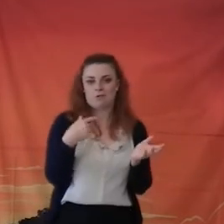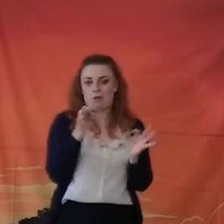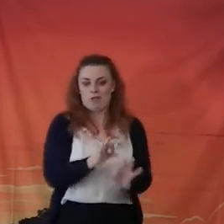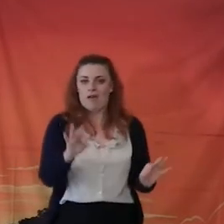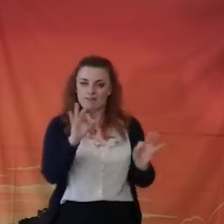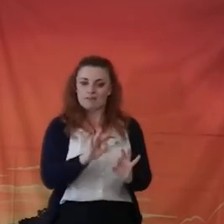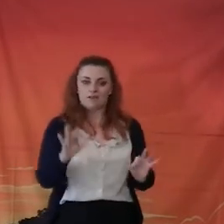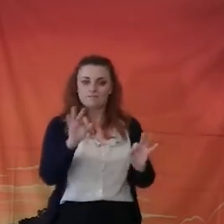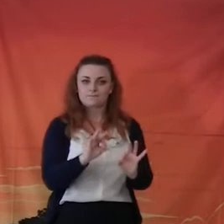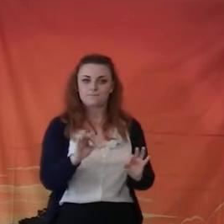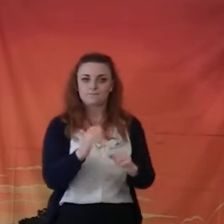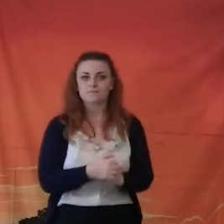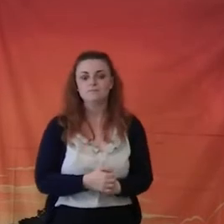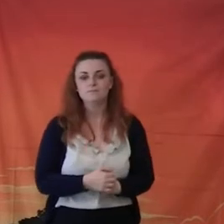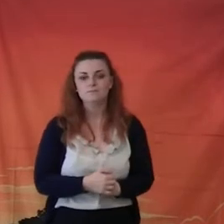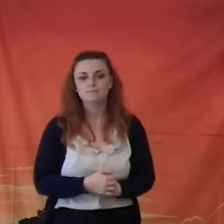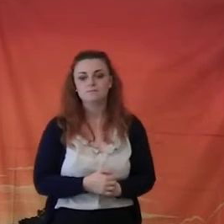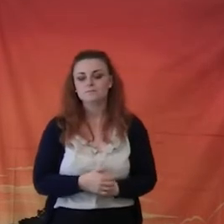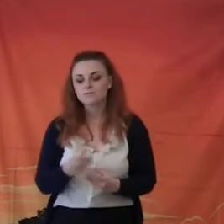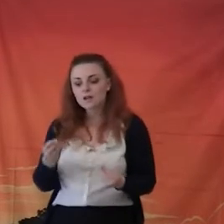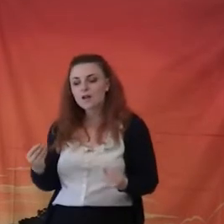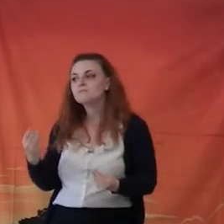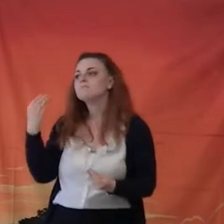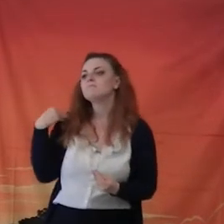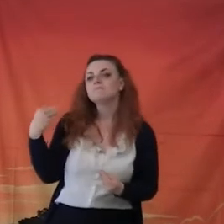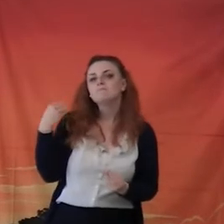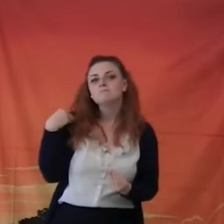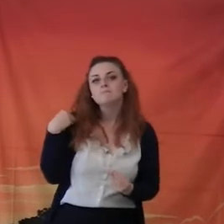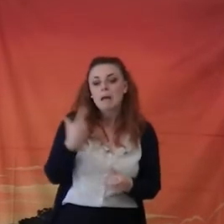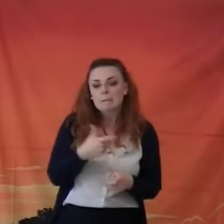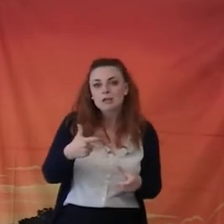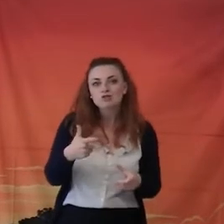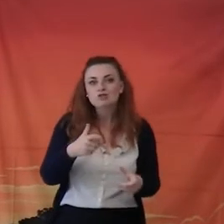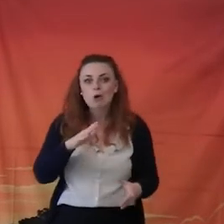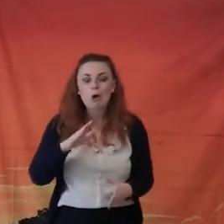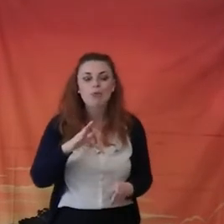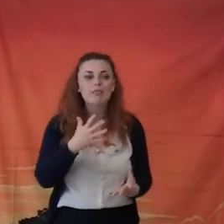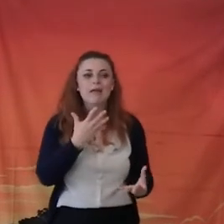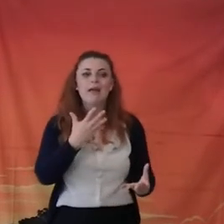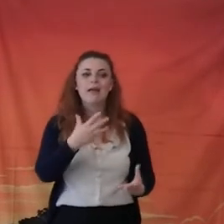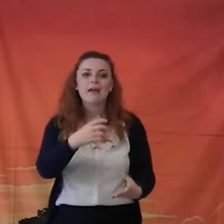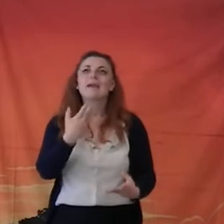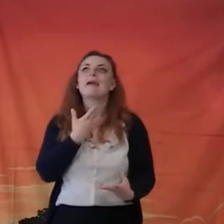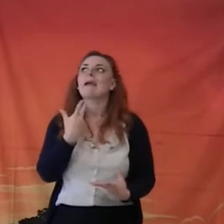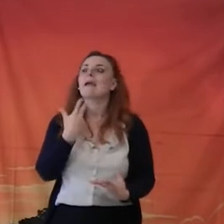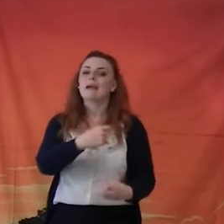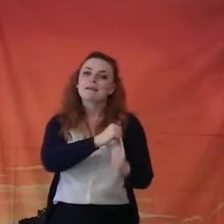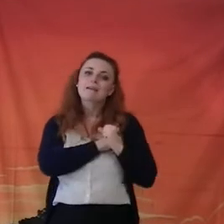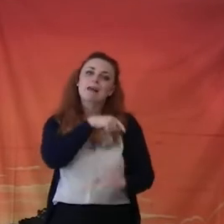Noi niente. Molti si chiedono, quante persone si sono convertite? Quante chiese avete aperto?